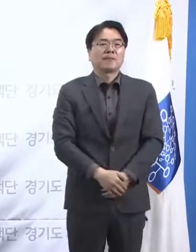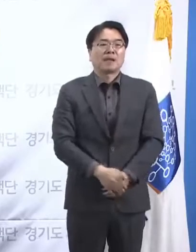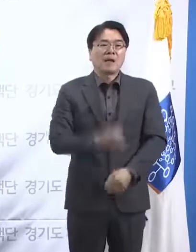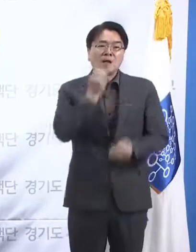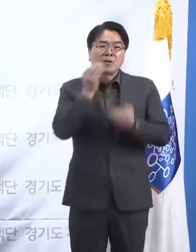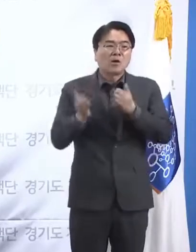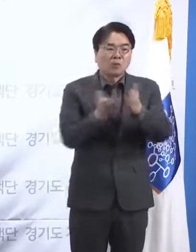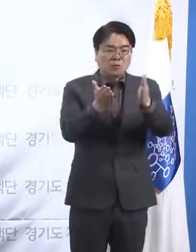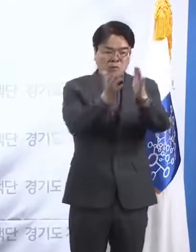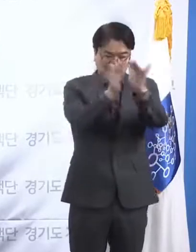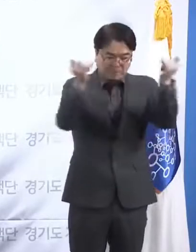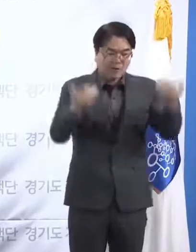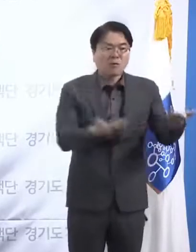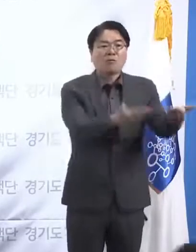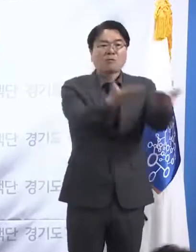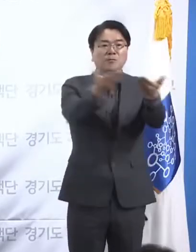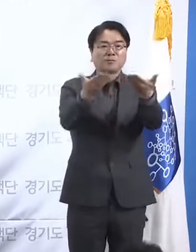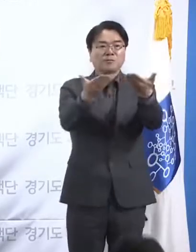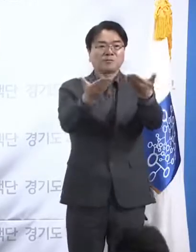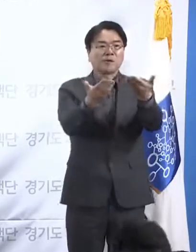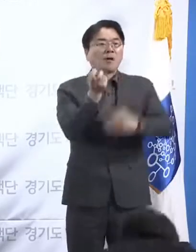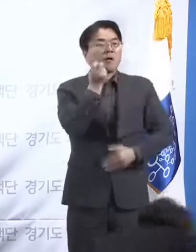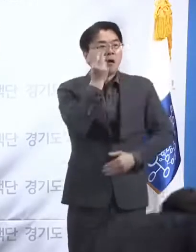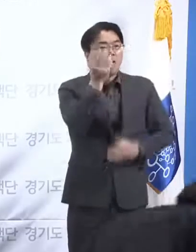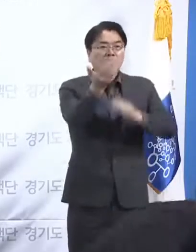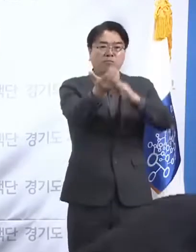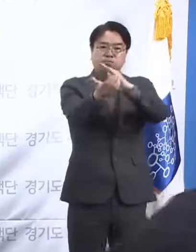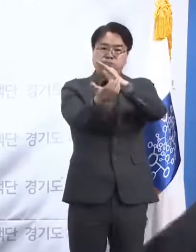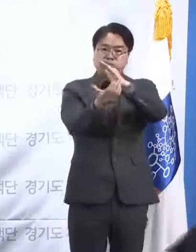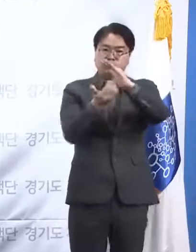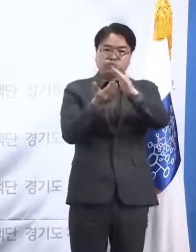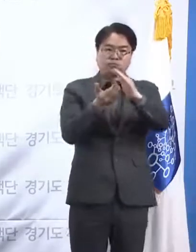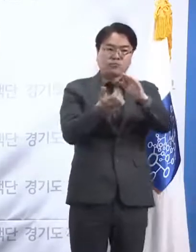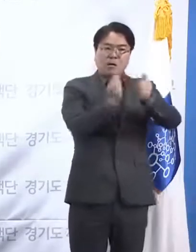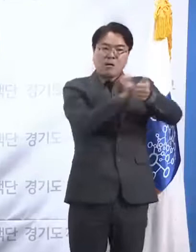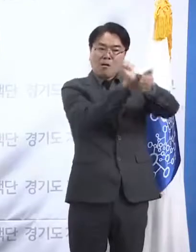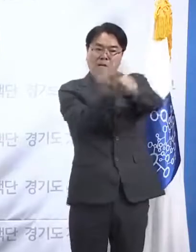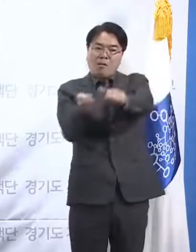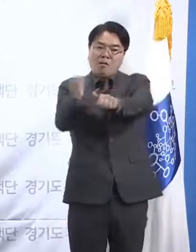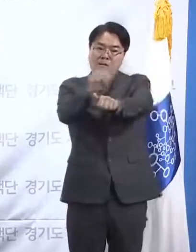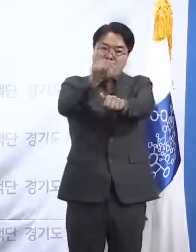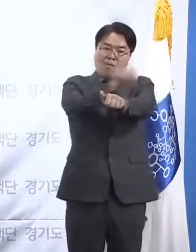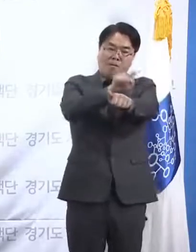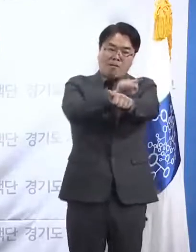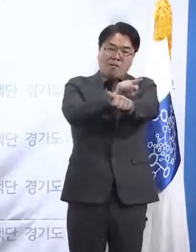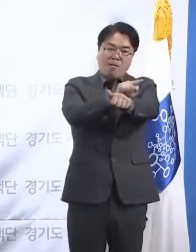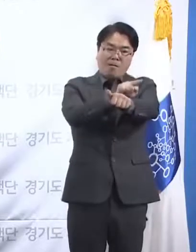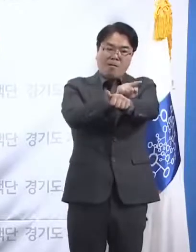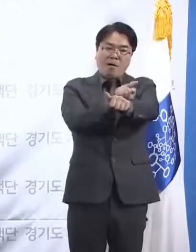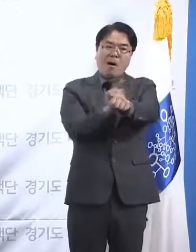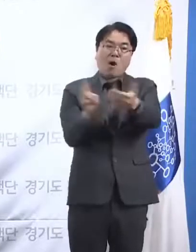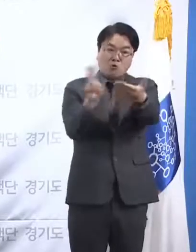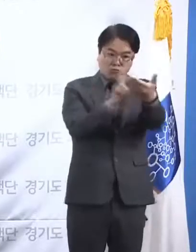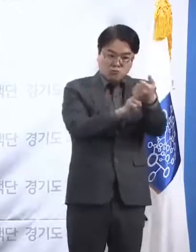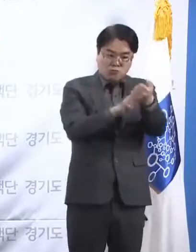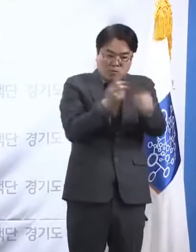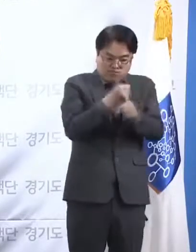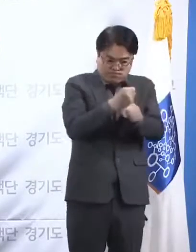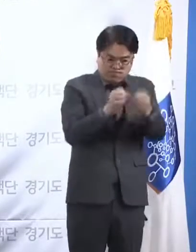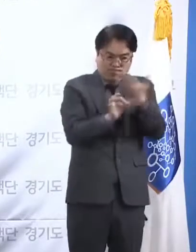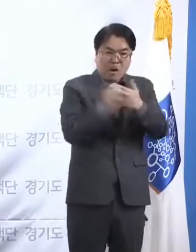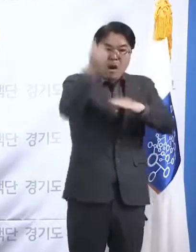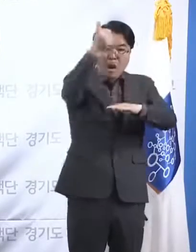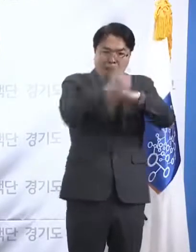도민 여러분, 불과 두어 달 전 역학조사 비협조 및 은폐가 얼마나 큰